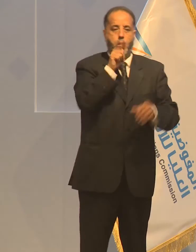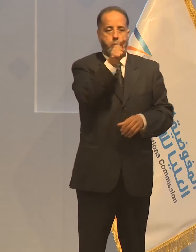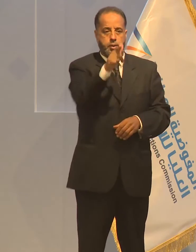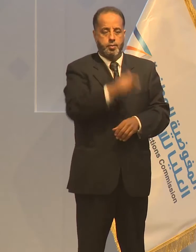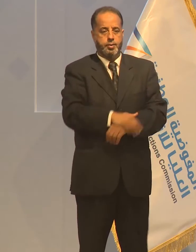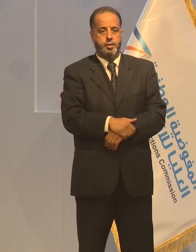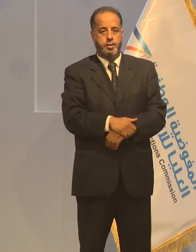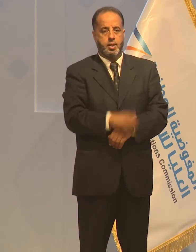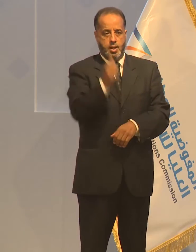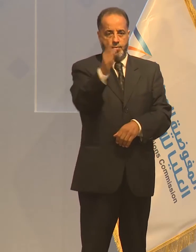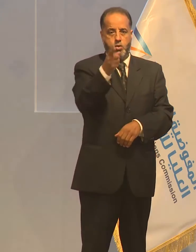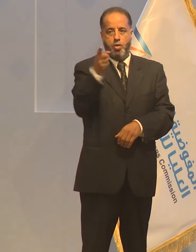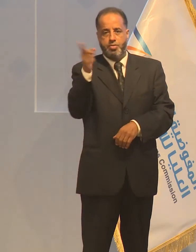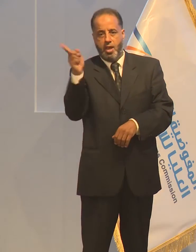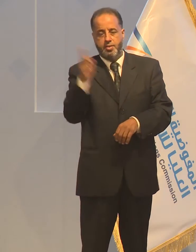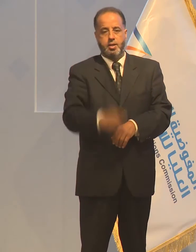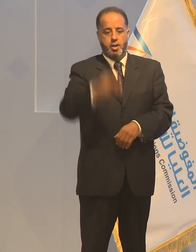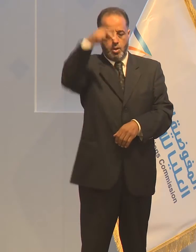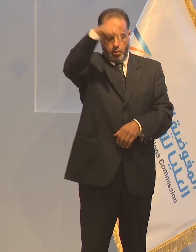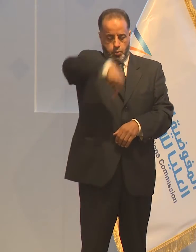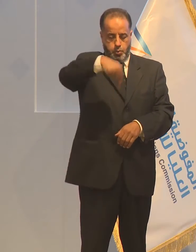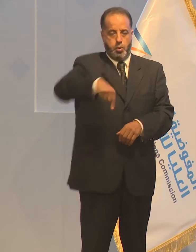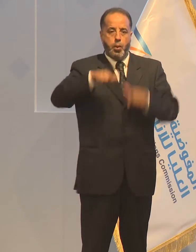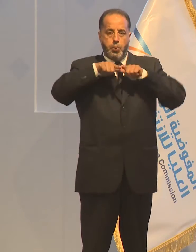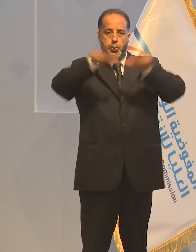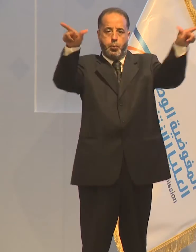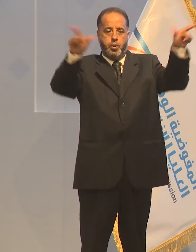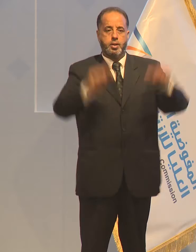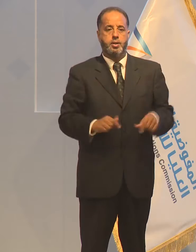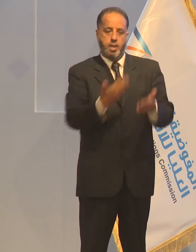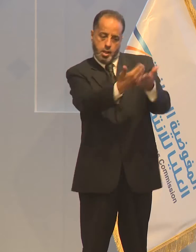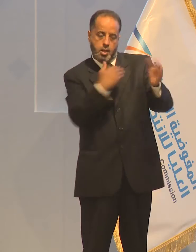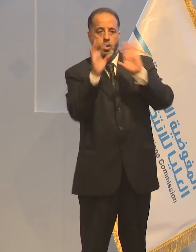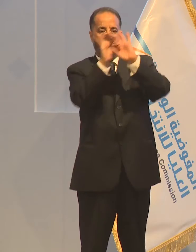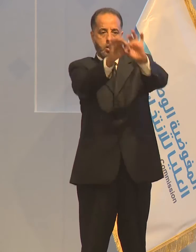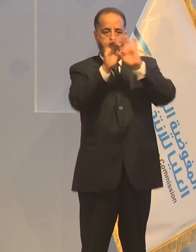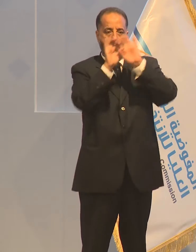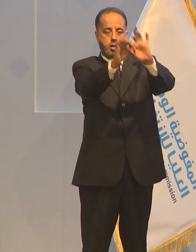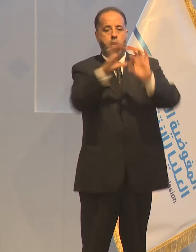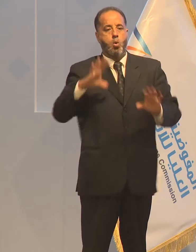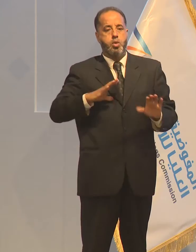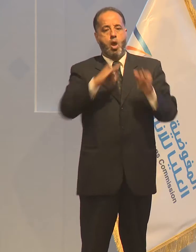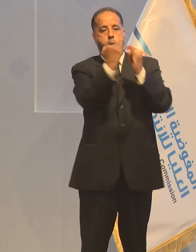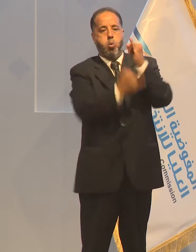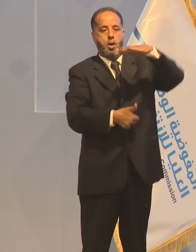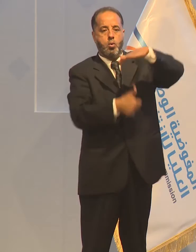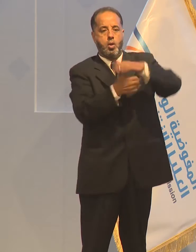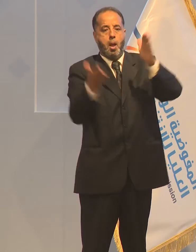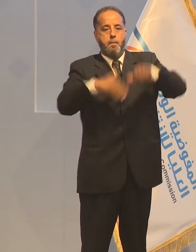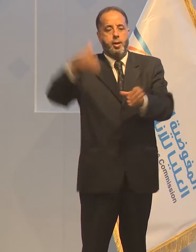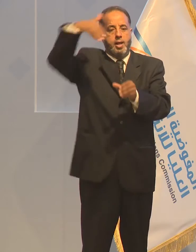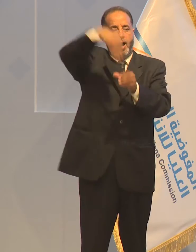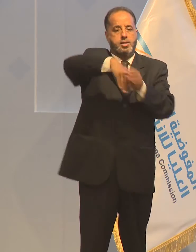سنة 2011. الآن ما نؤكد عليه سبق النقاش مع الدكتور عماد رئيس مجلس